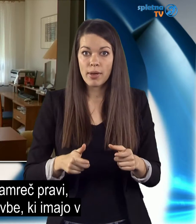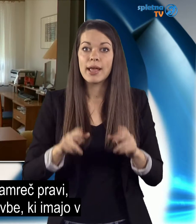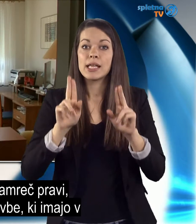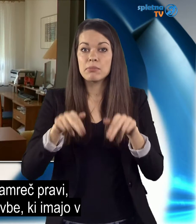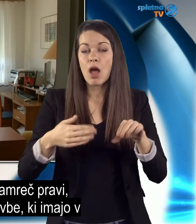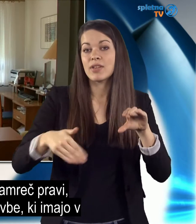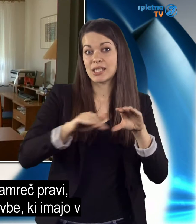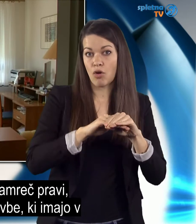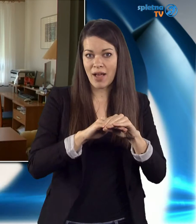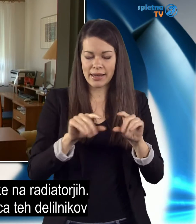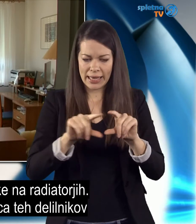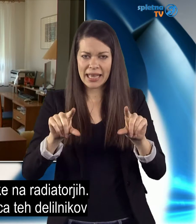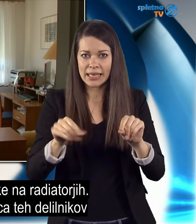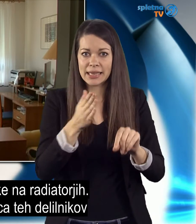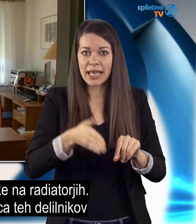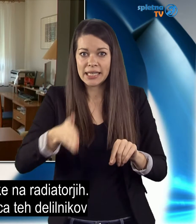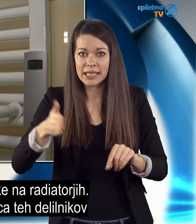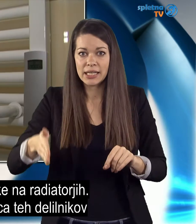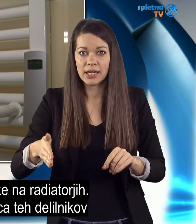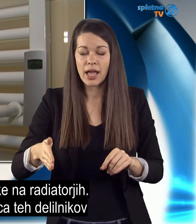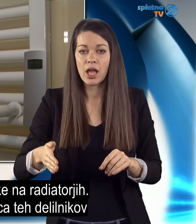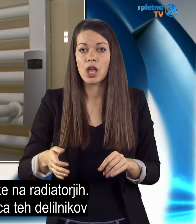v stanovanjih delilnike na radiatorjih.